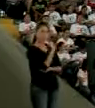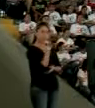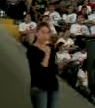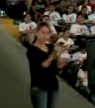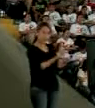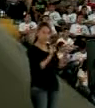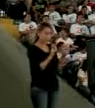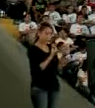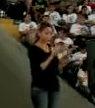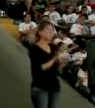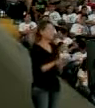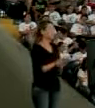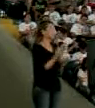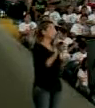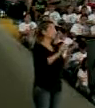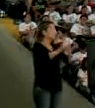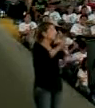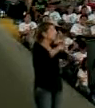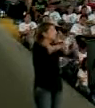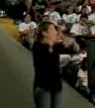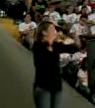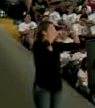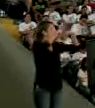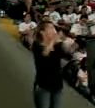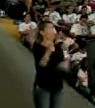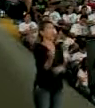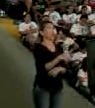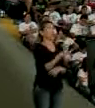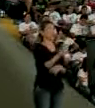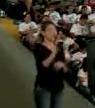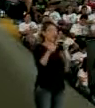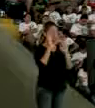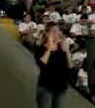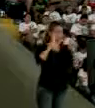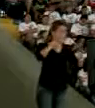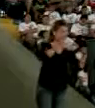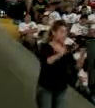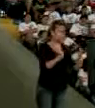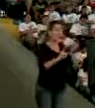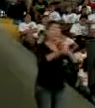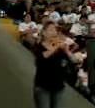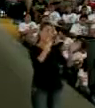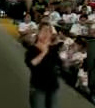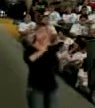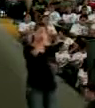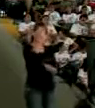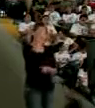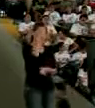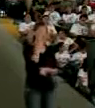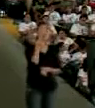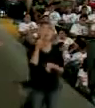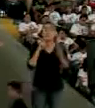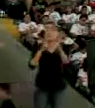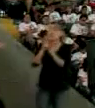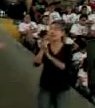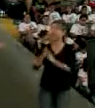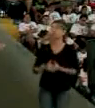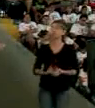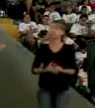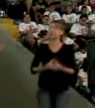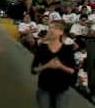províncias, promovendo uma nova centralização. Antes da gente resolver então a questão, deixa eu só ver aqui o que o meu amigo